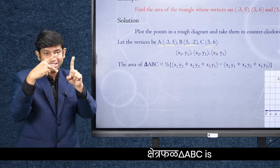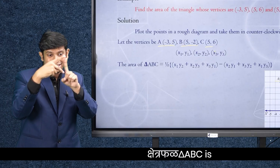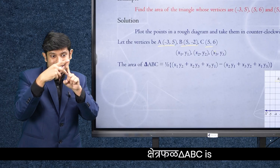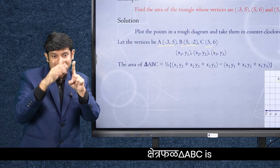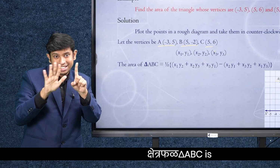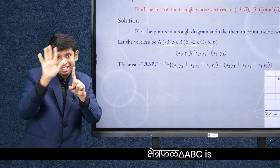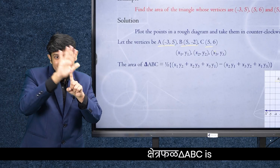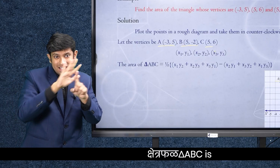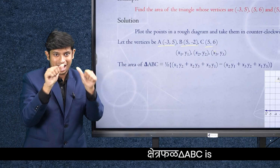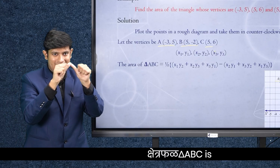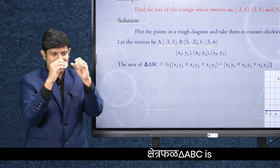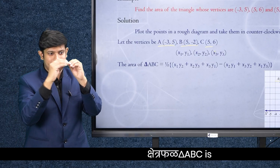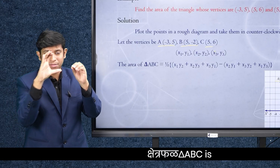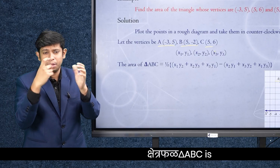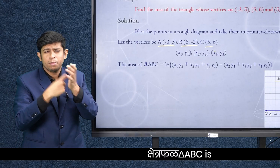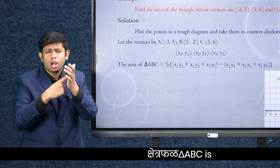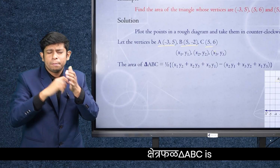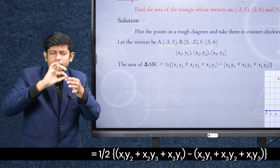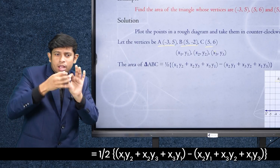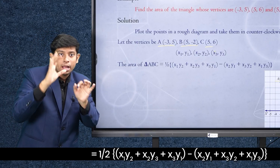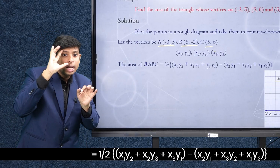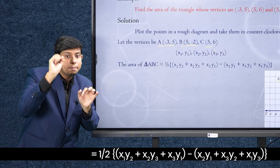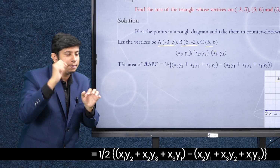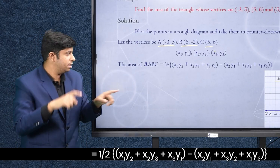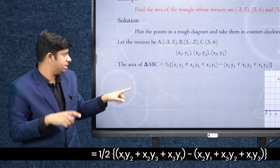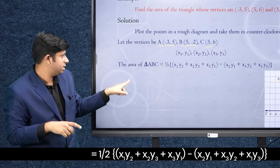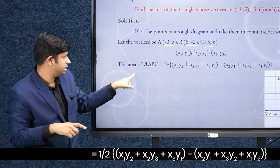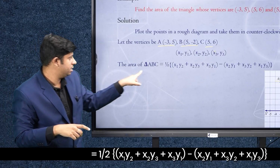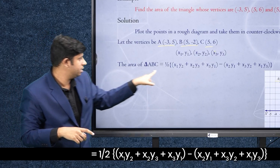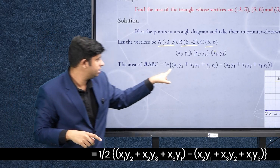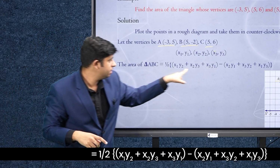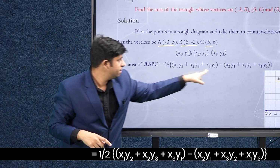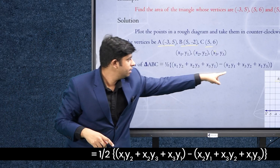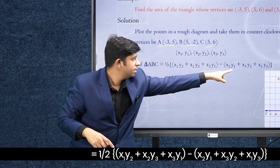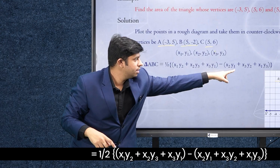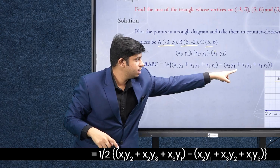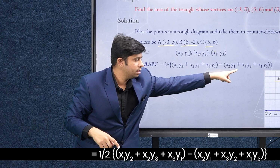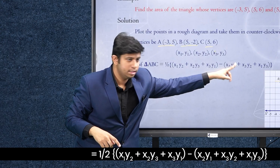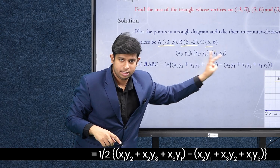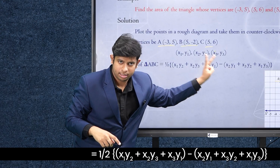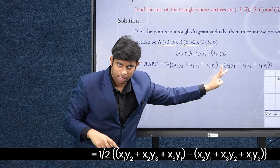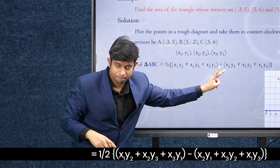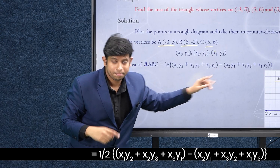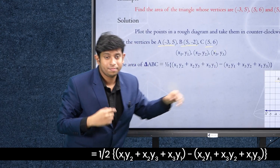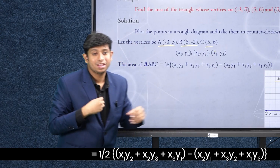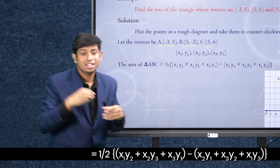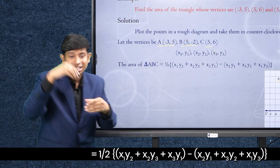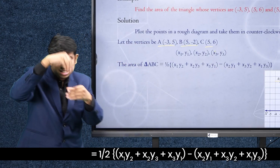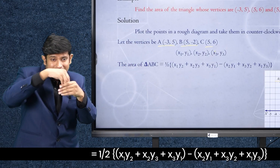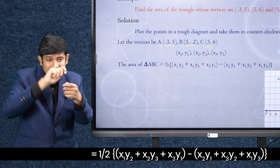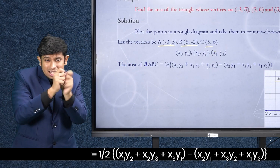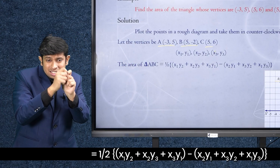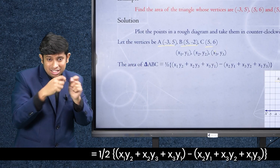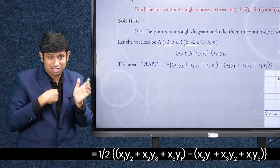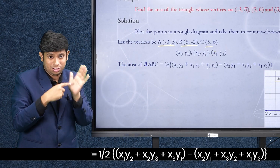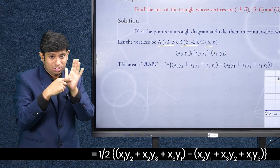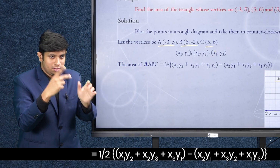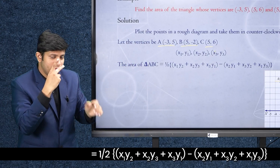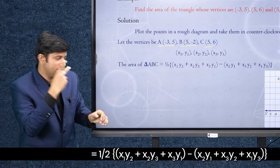क्षेत्रफळ ट्रायंगल ABC is equals to half of x1 y2 plus x2 y3 plus